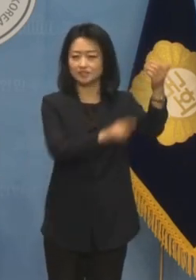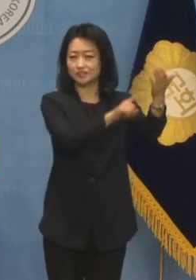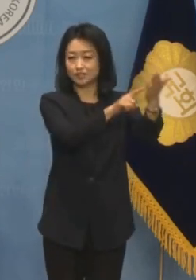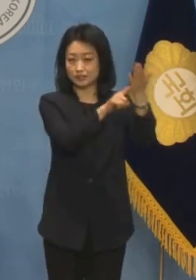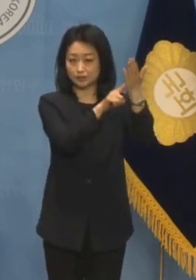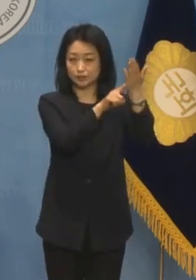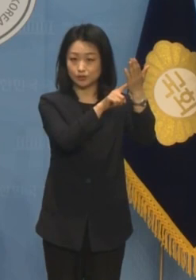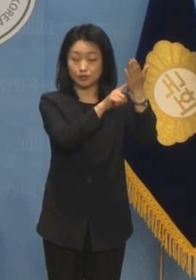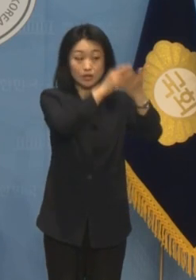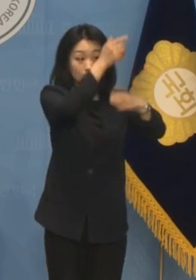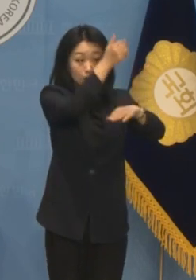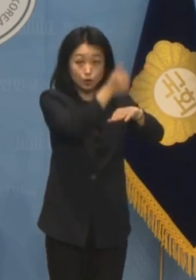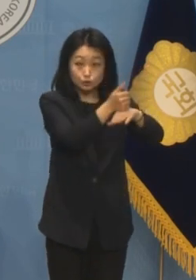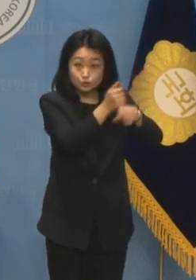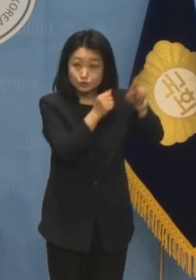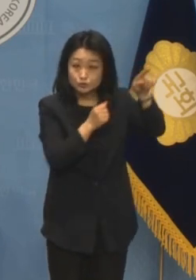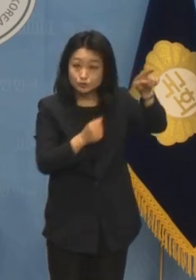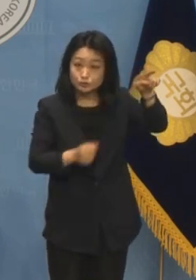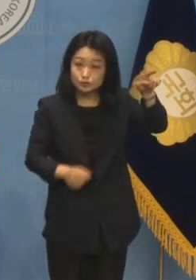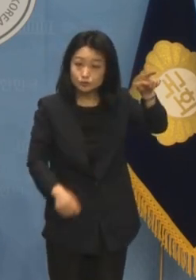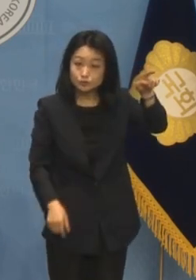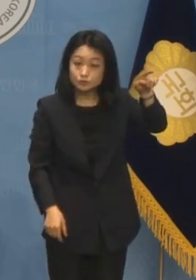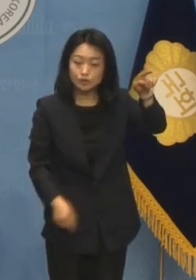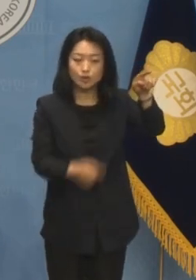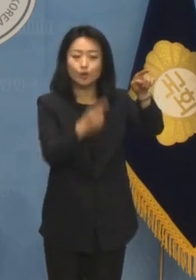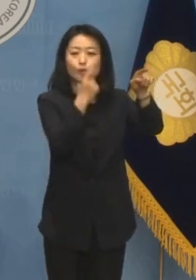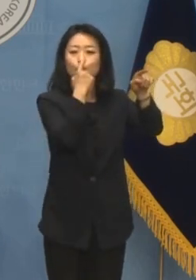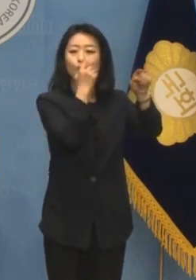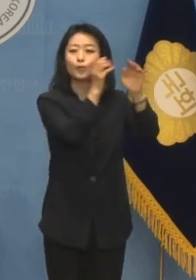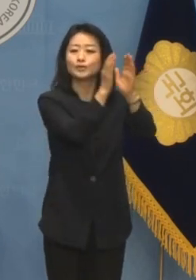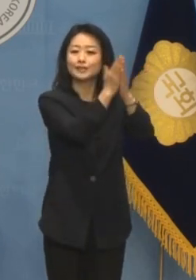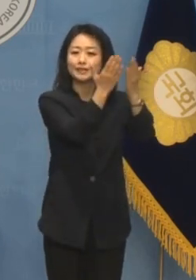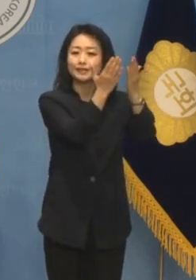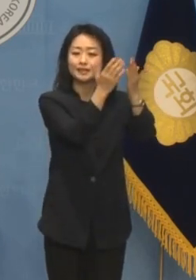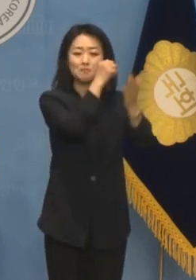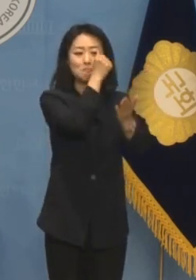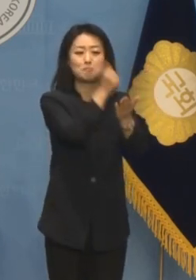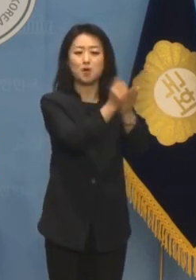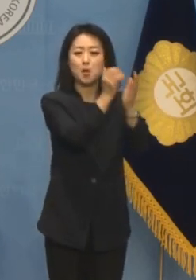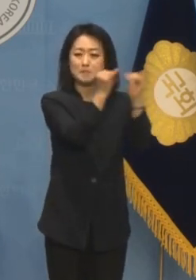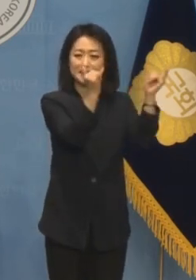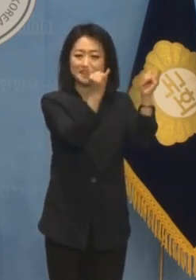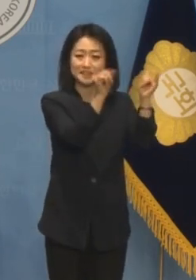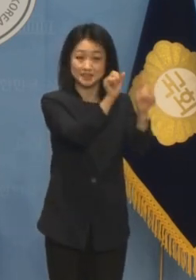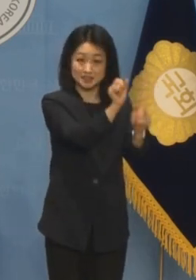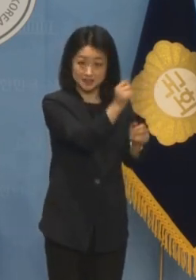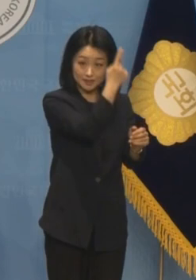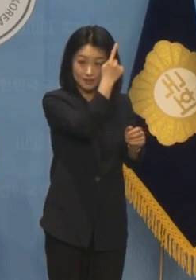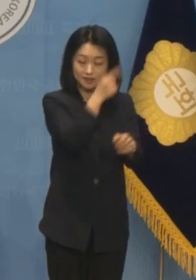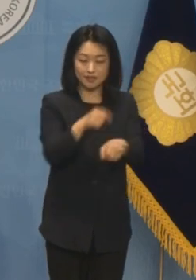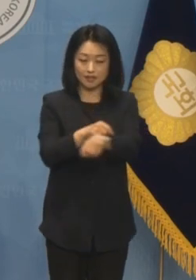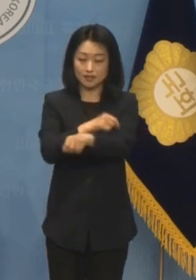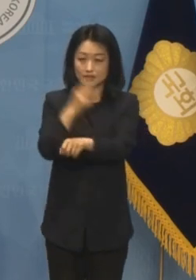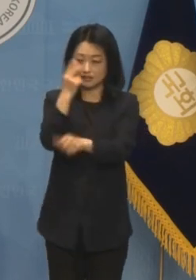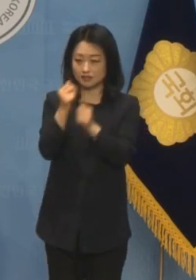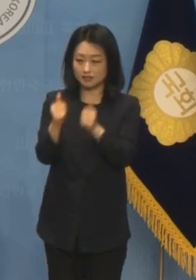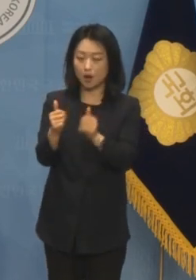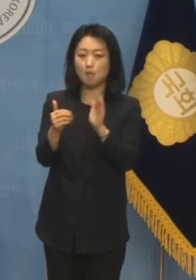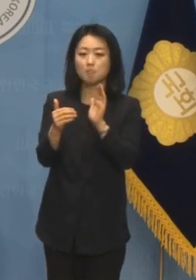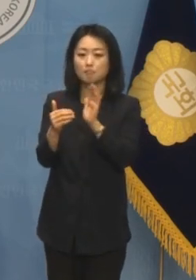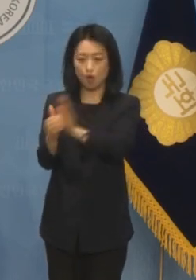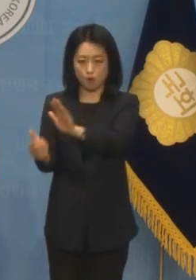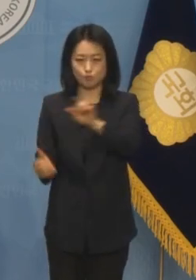결국 윤석열 대통령은 본인이 범인이기 때문에 특검을 거부했다는 말입니까?